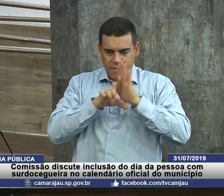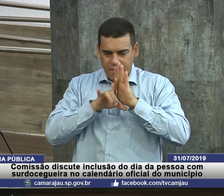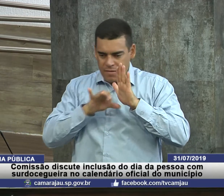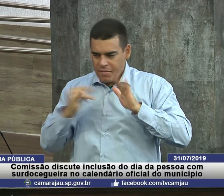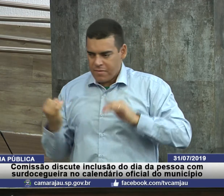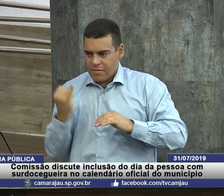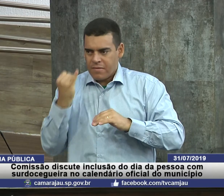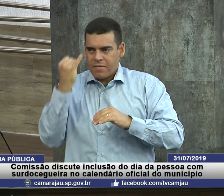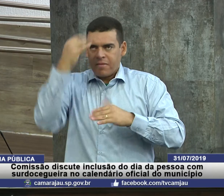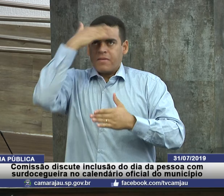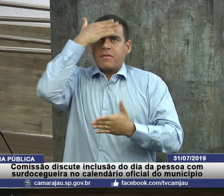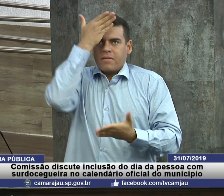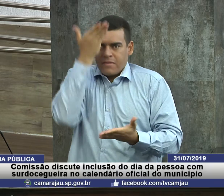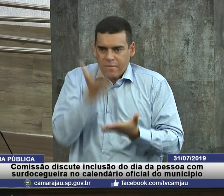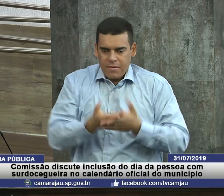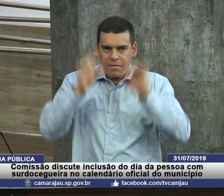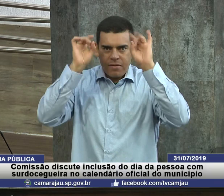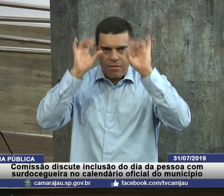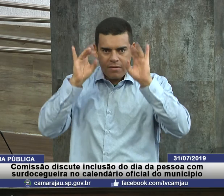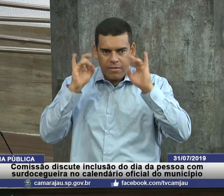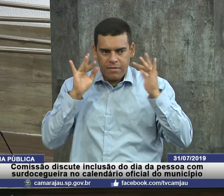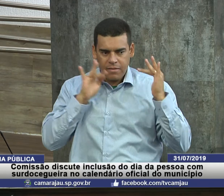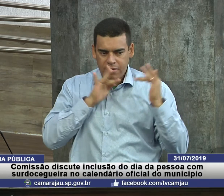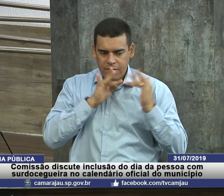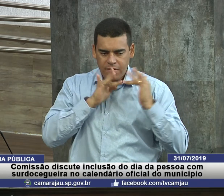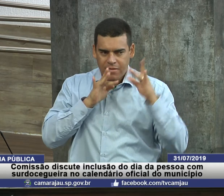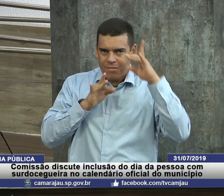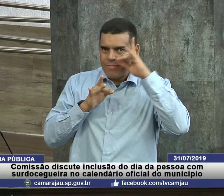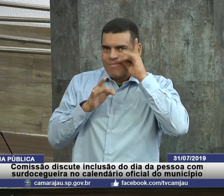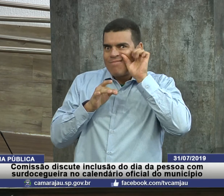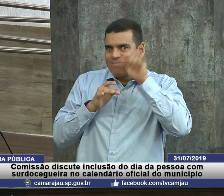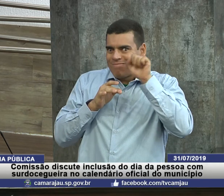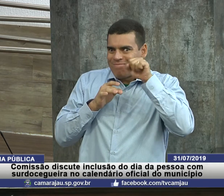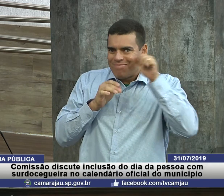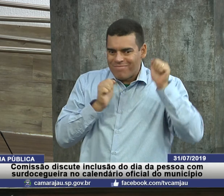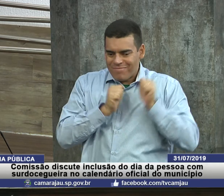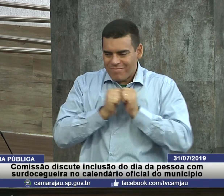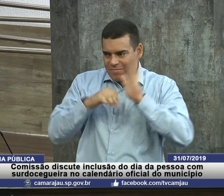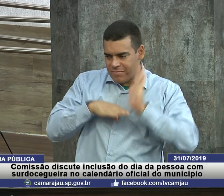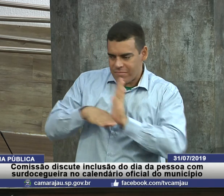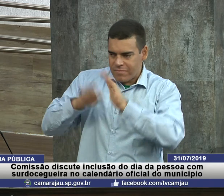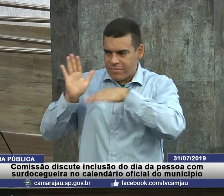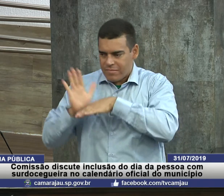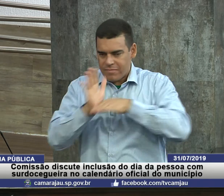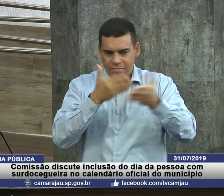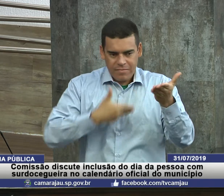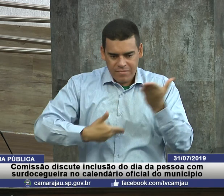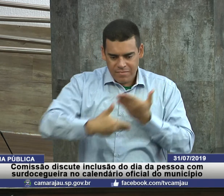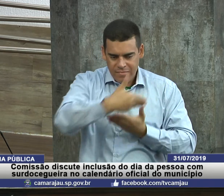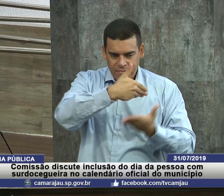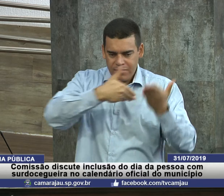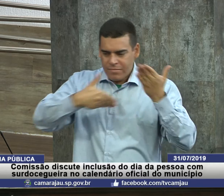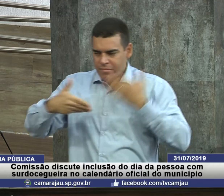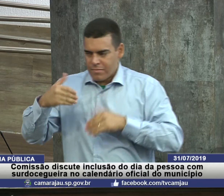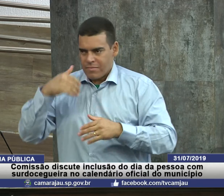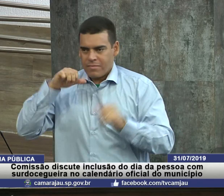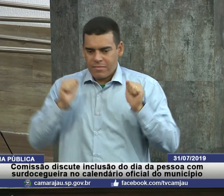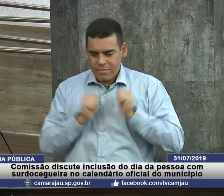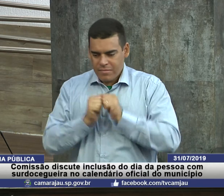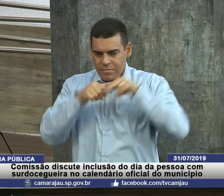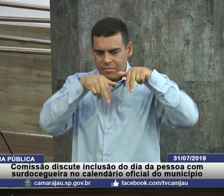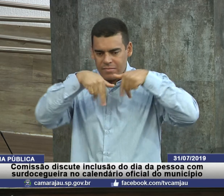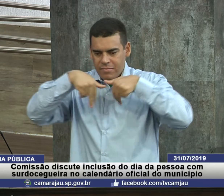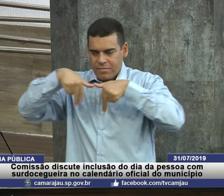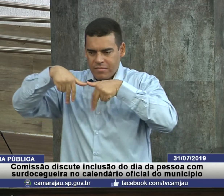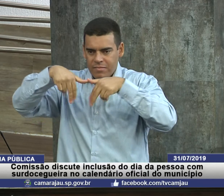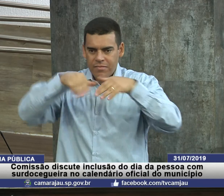estudar Braille, voltei a estudar agora, porque eu acredito que a partir das políticas pensadas para a pessoa com surdo cegueira, que a gente vai